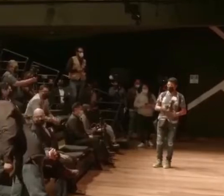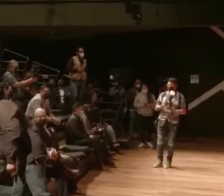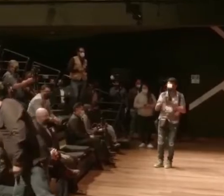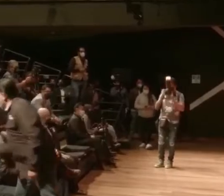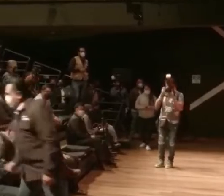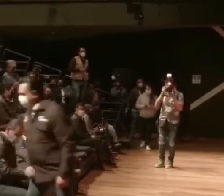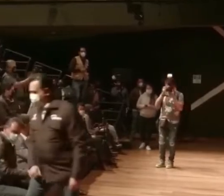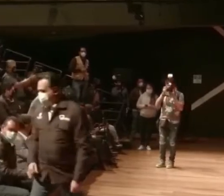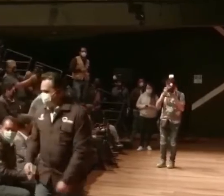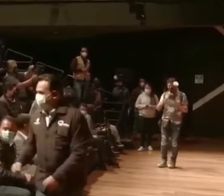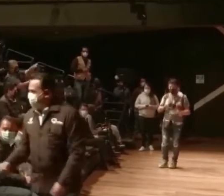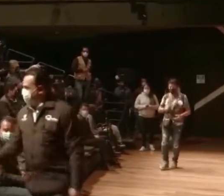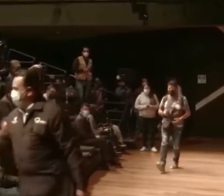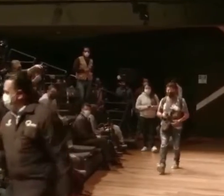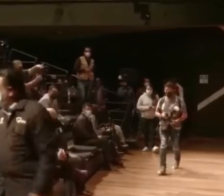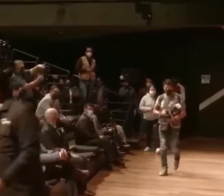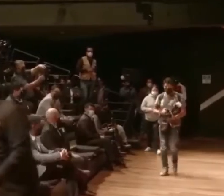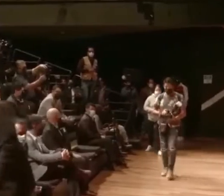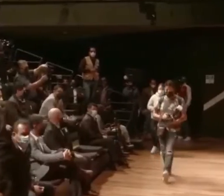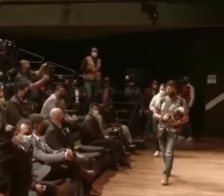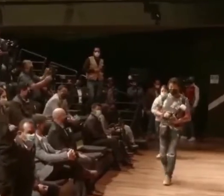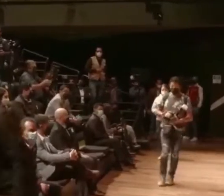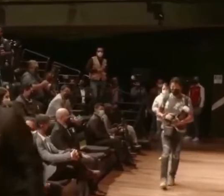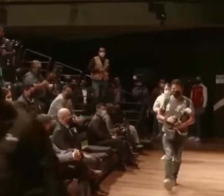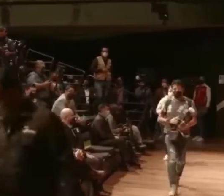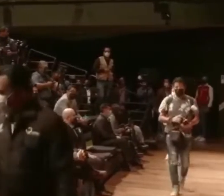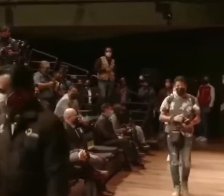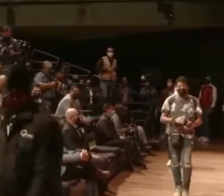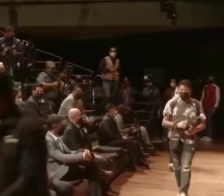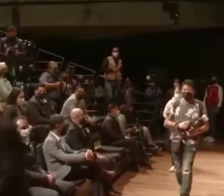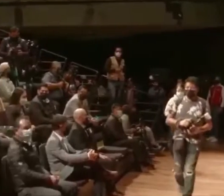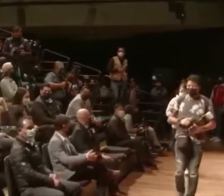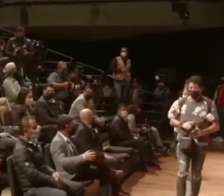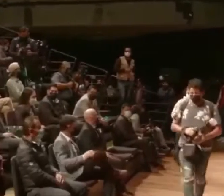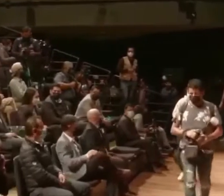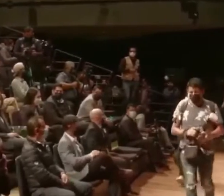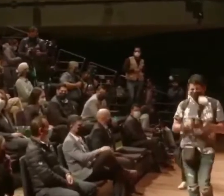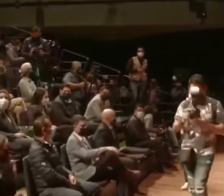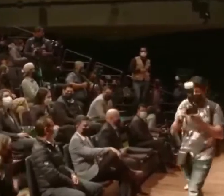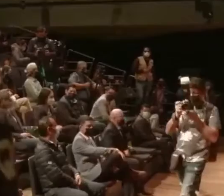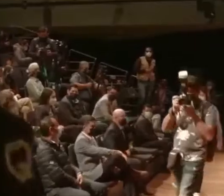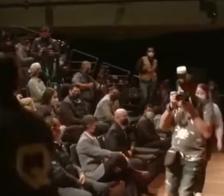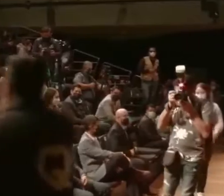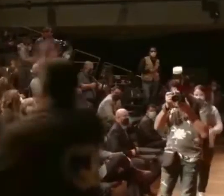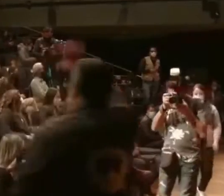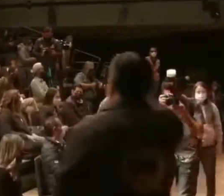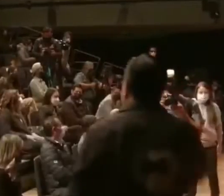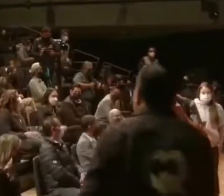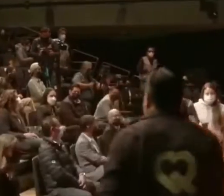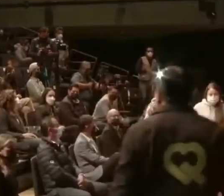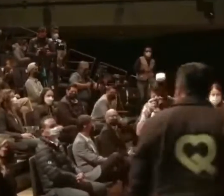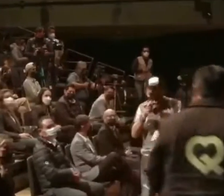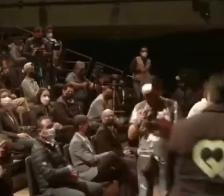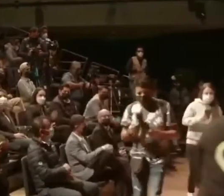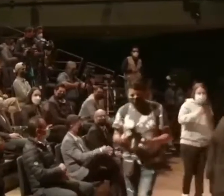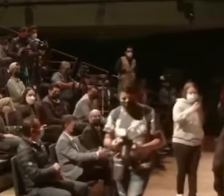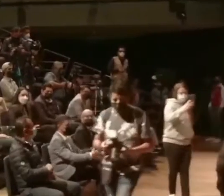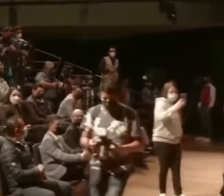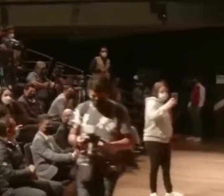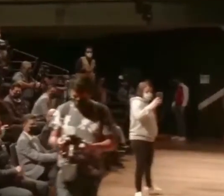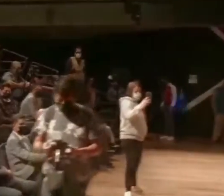autoridades municipales y por supuesto autoridades universitarias, muchas gracias por estar presentes en esta mañana. Vamos